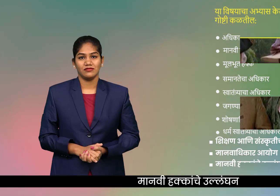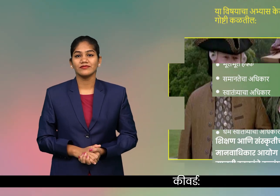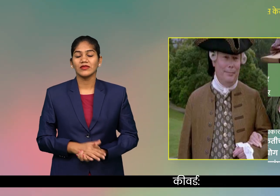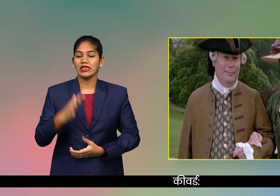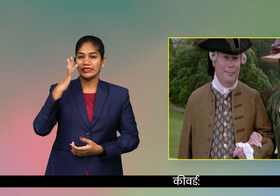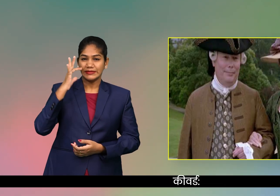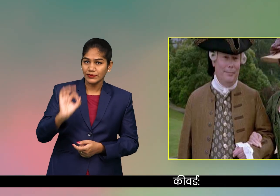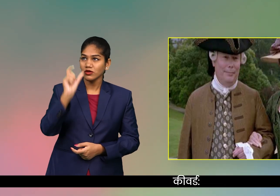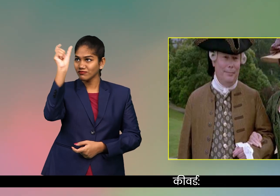किंवा